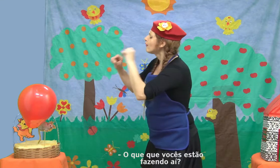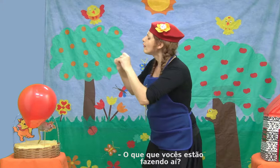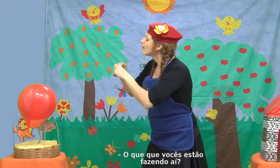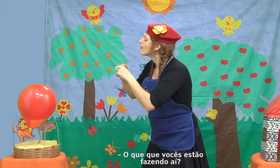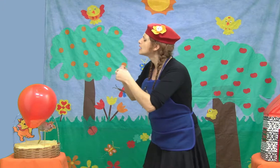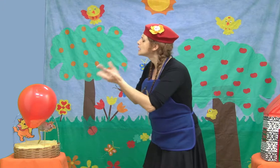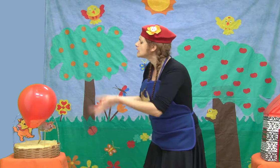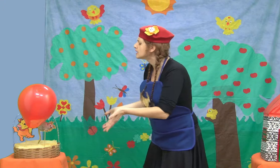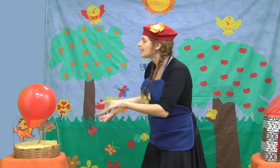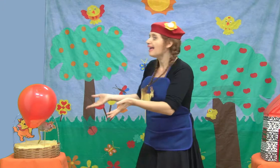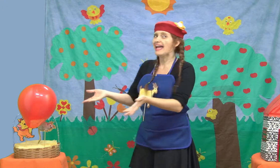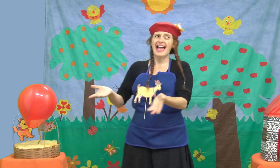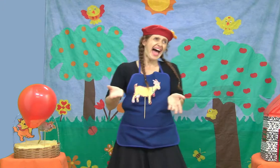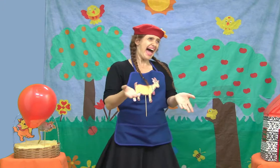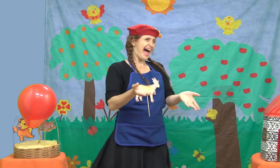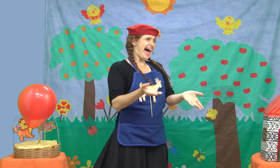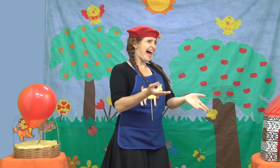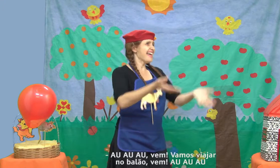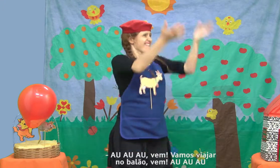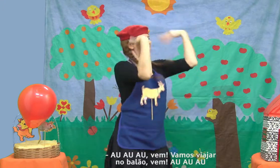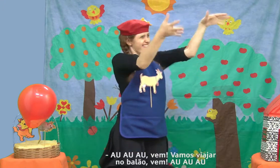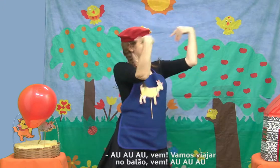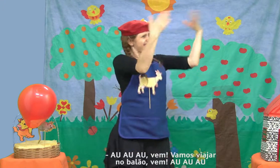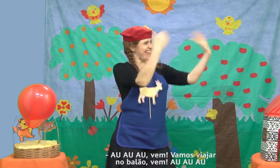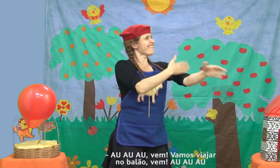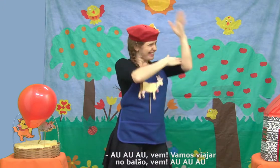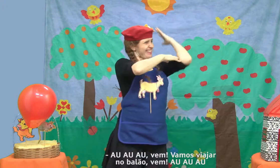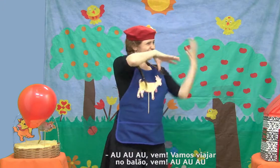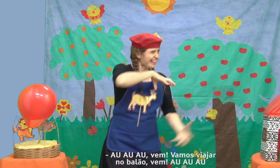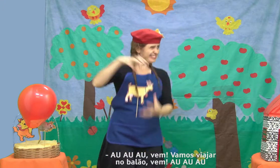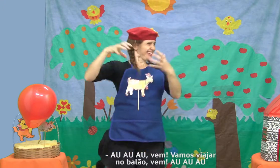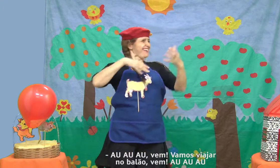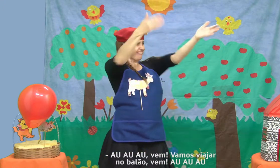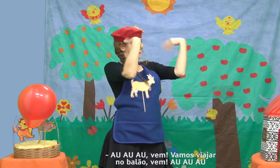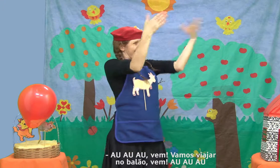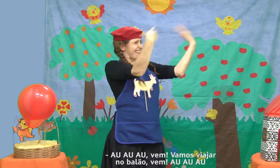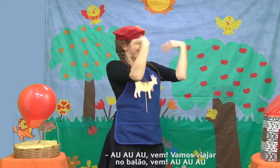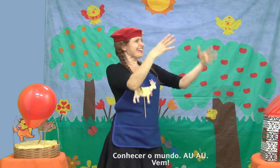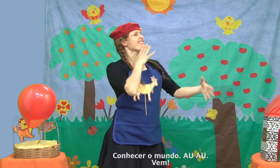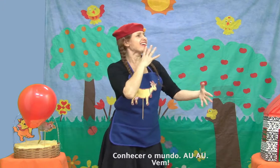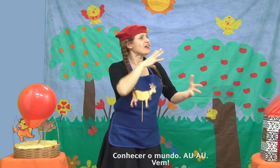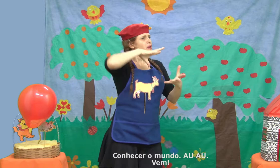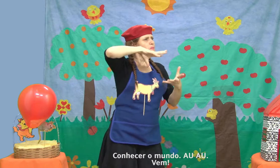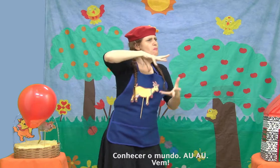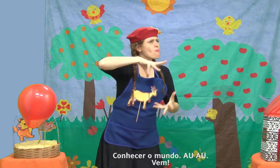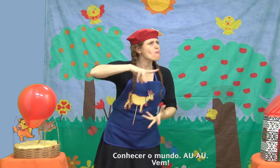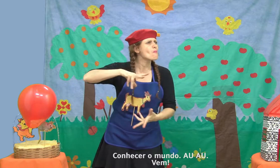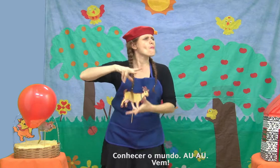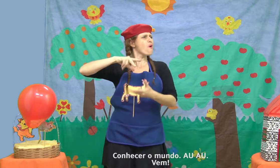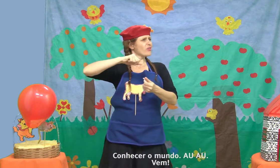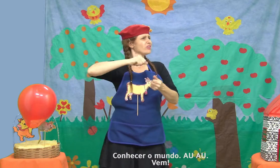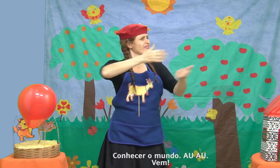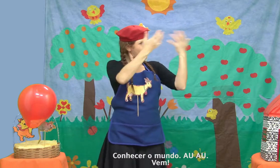aí me vejo no bolo ruim conhecer o morro bem